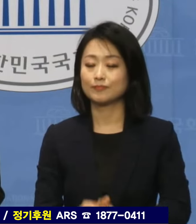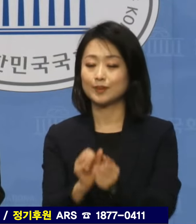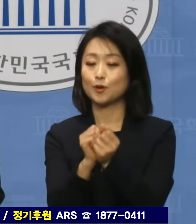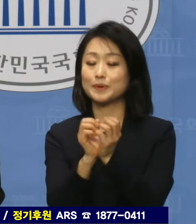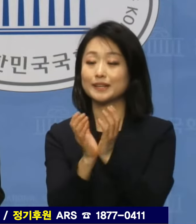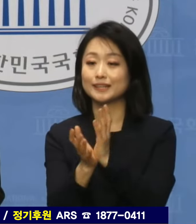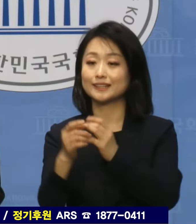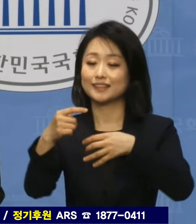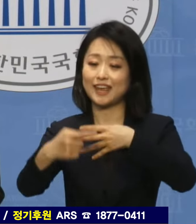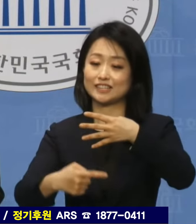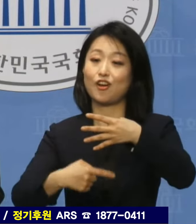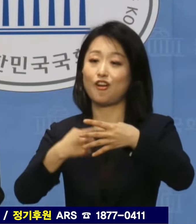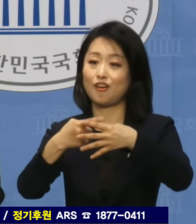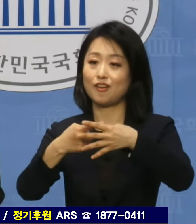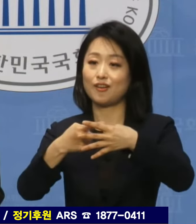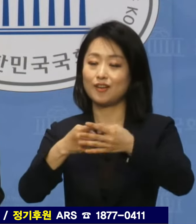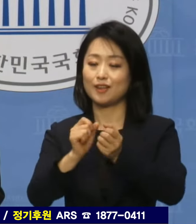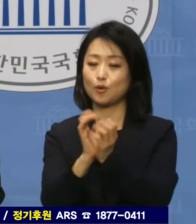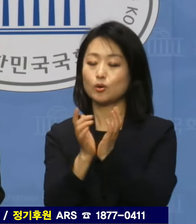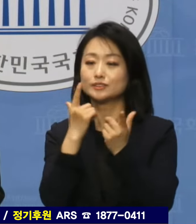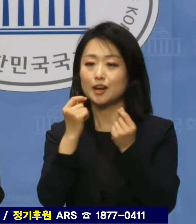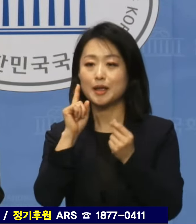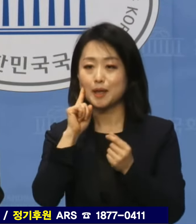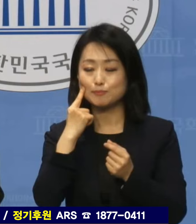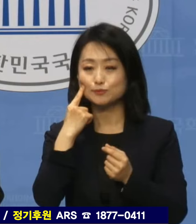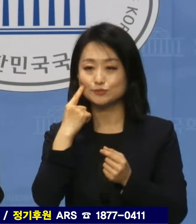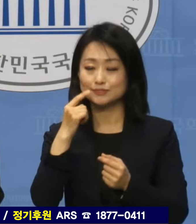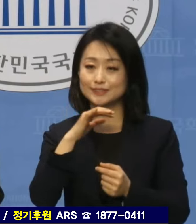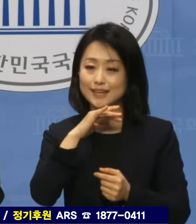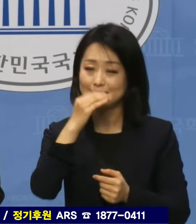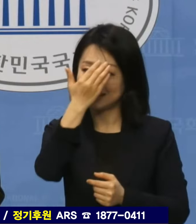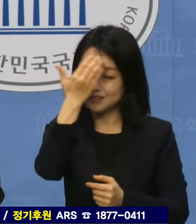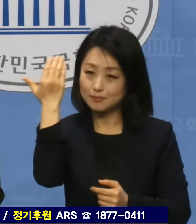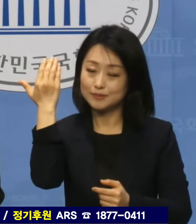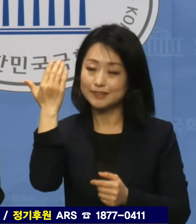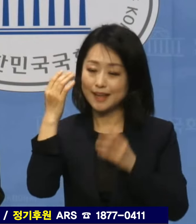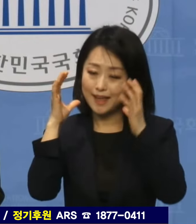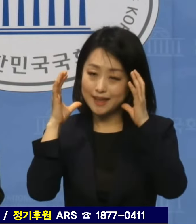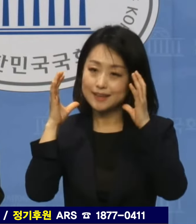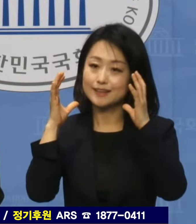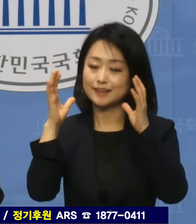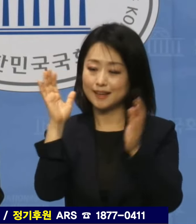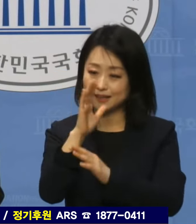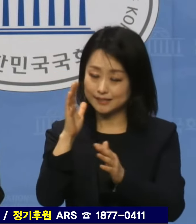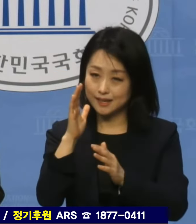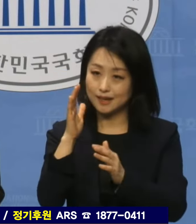꽃피는 계절, 꽃다운 나이에 하늘의 별이 된 아이들을 기억합니다.